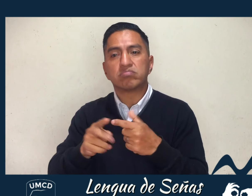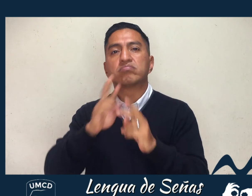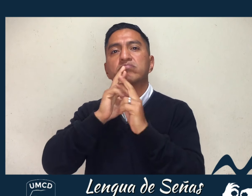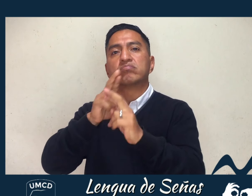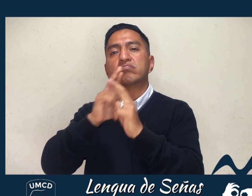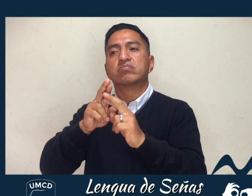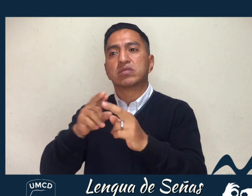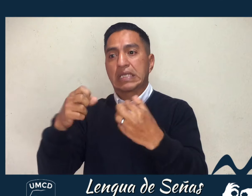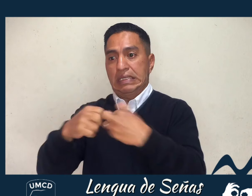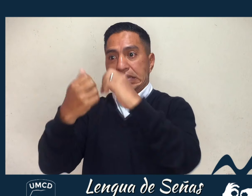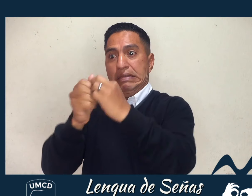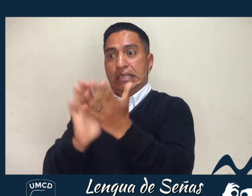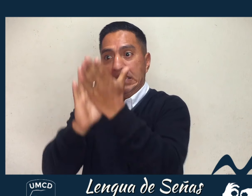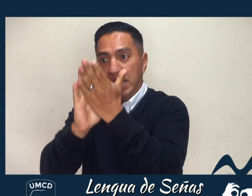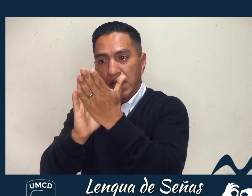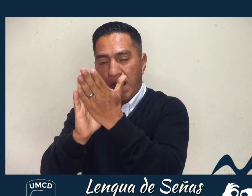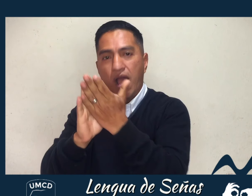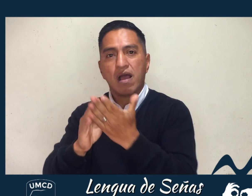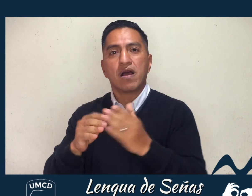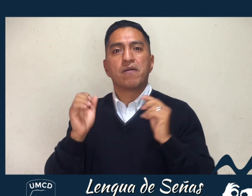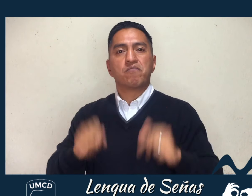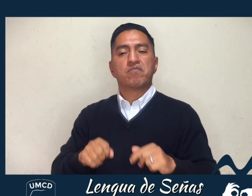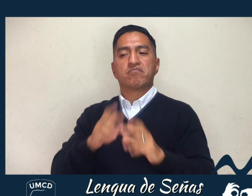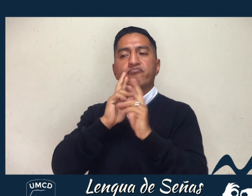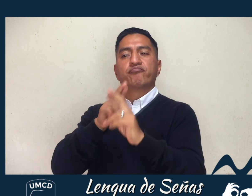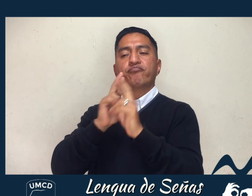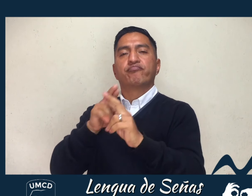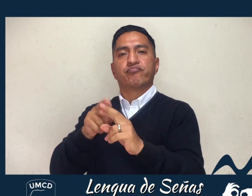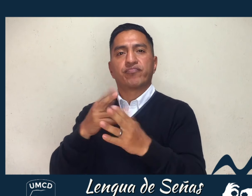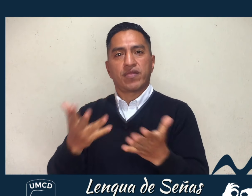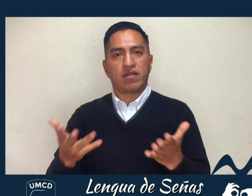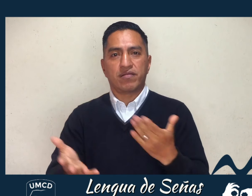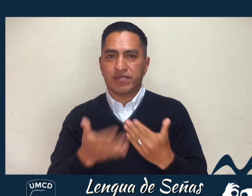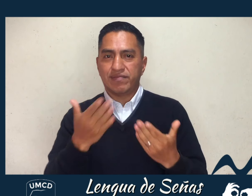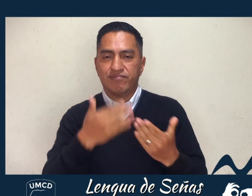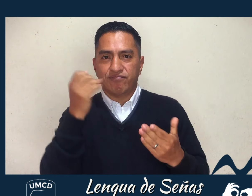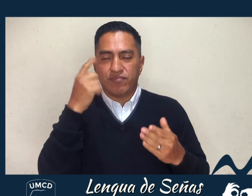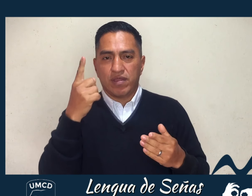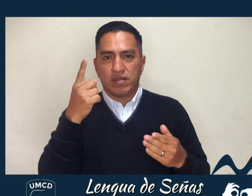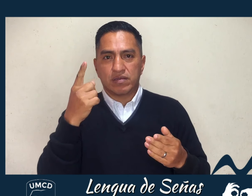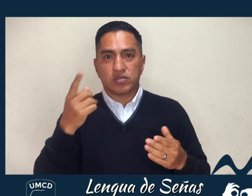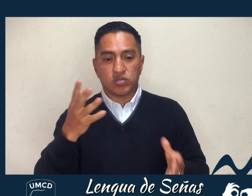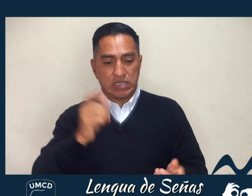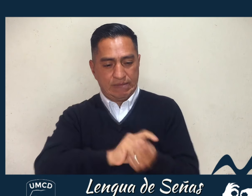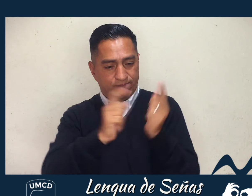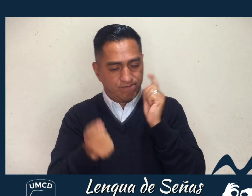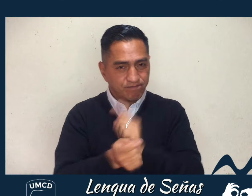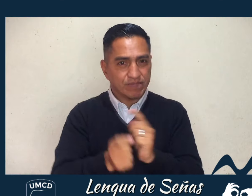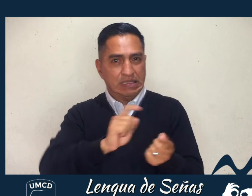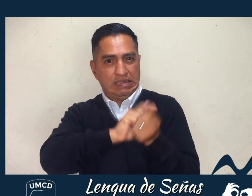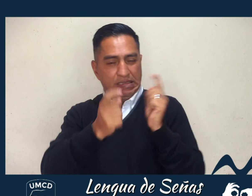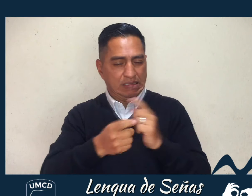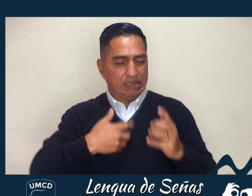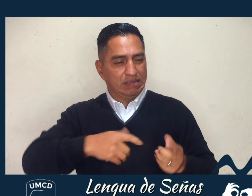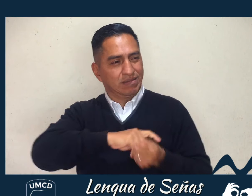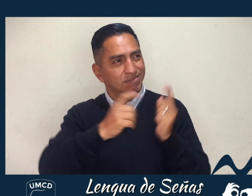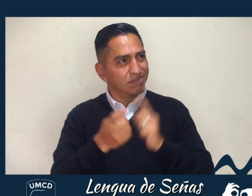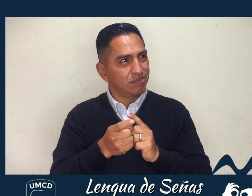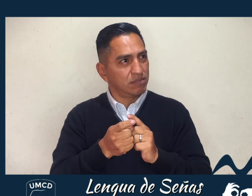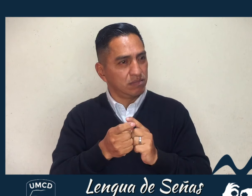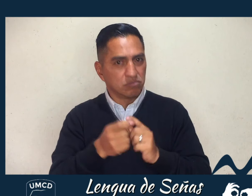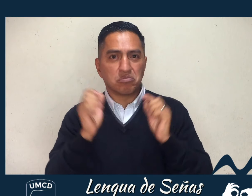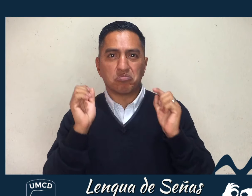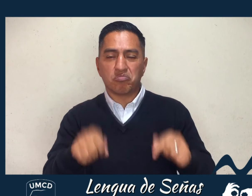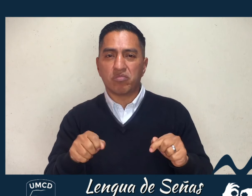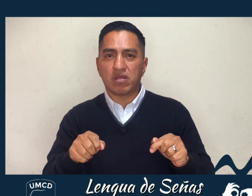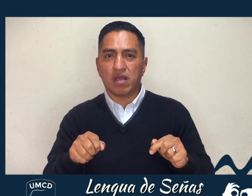que agraden al Señor y podamos lograr esos cambios que tanto buscamos y que